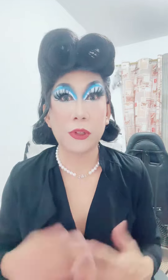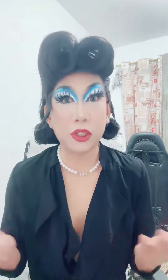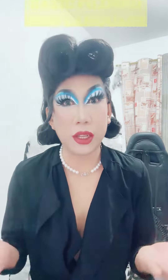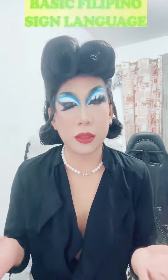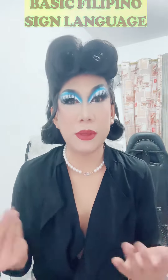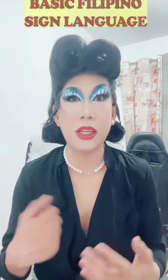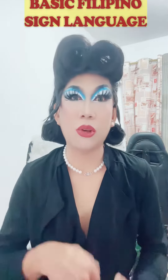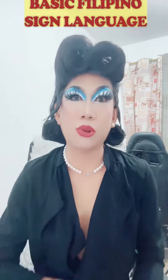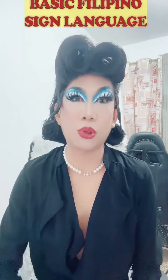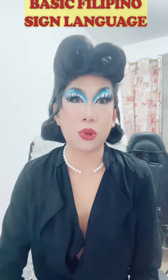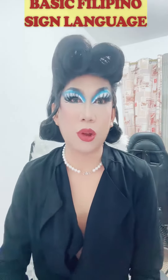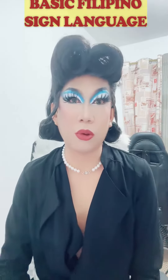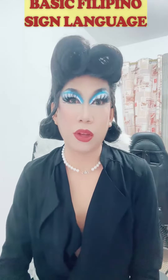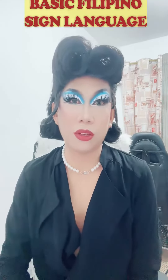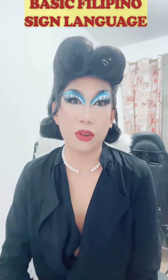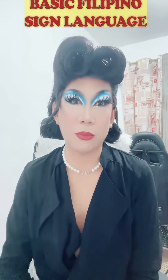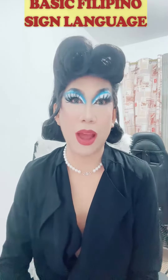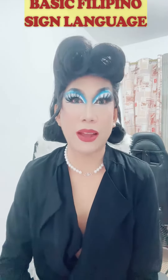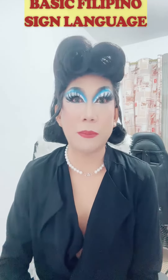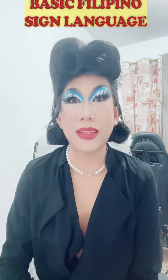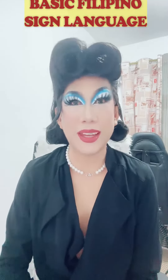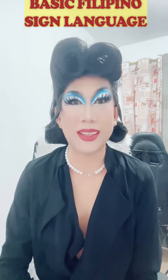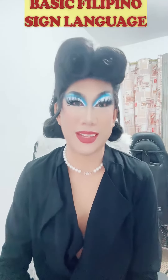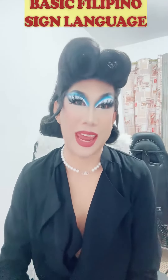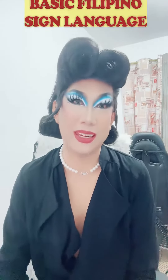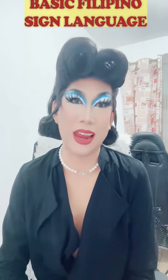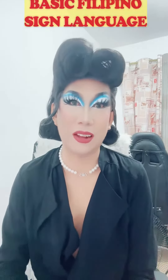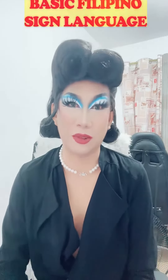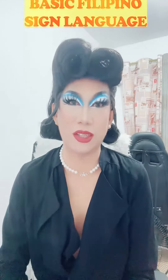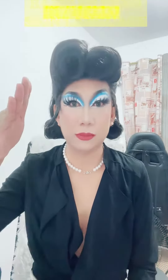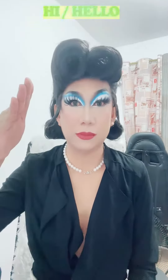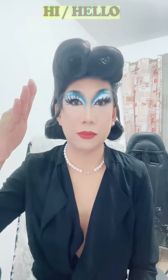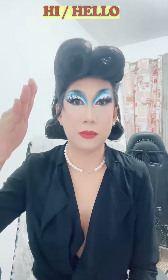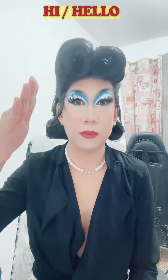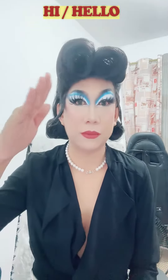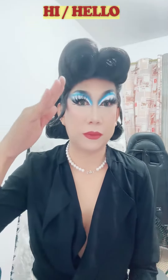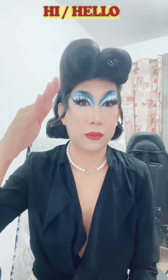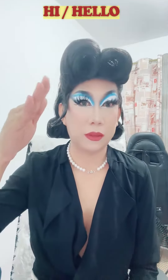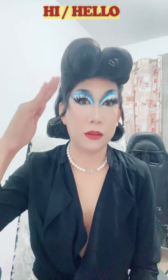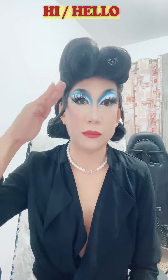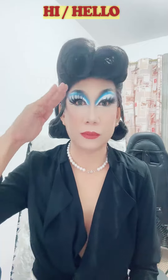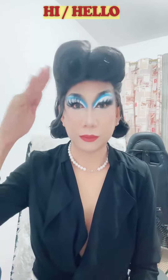For today's video, tuturuan ko kayo mag-basic sign language.